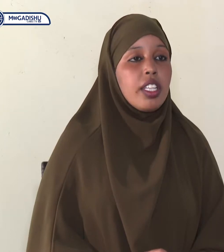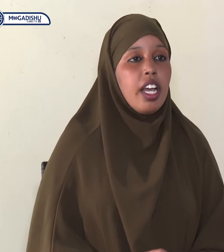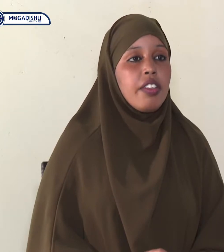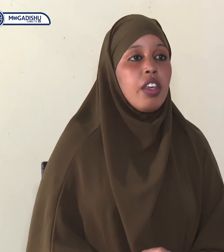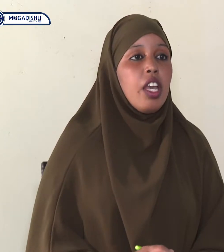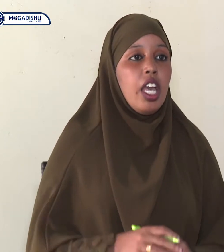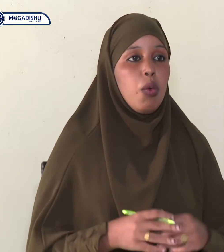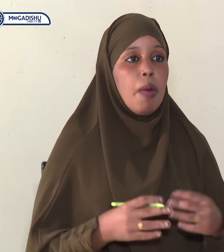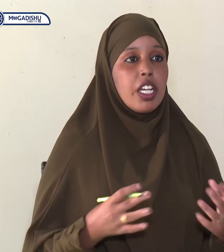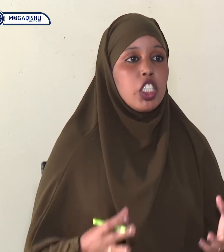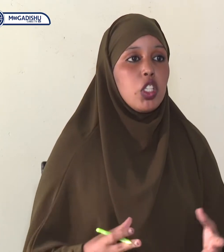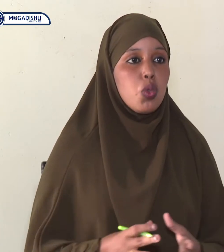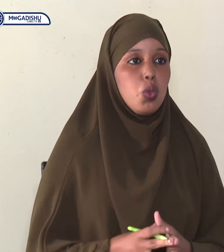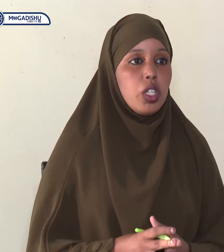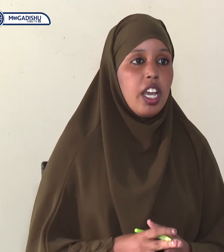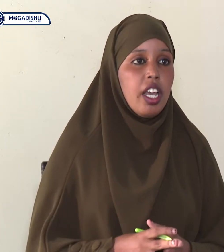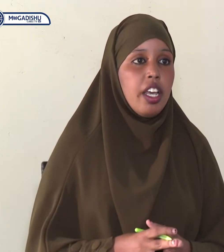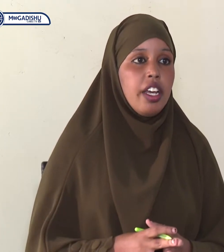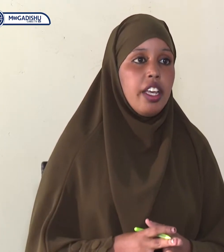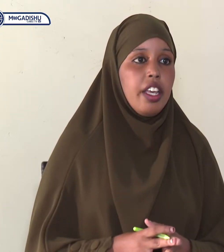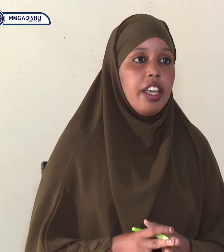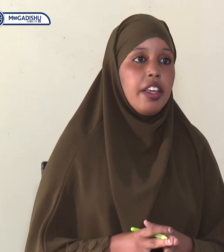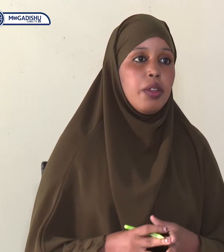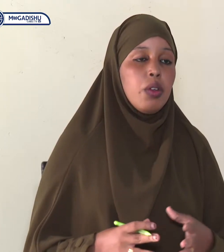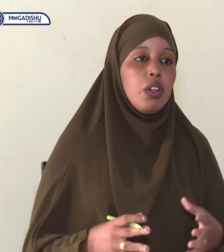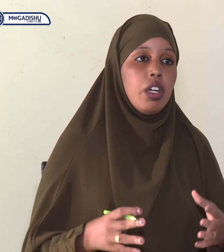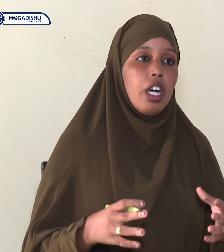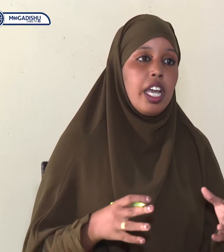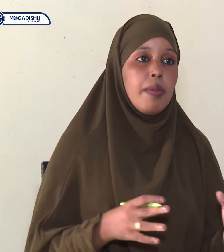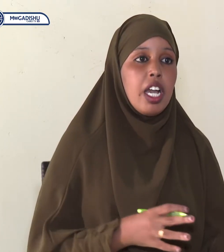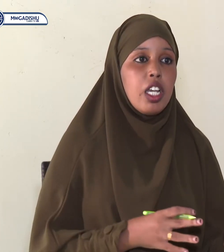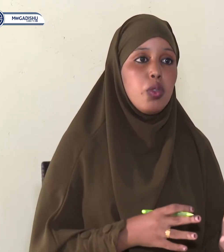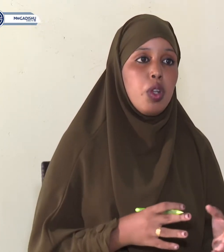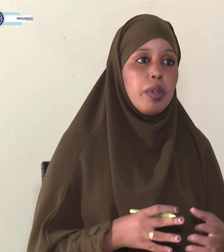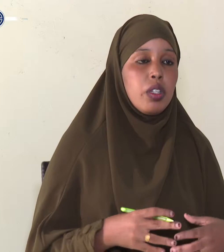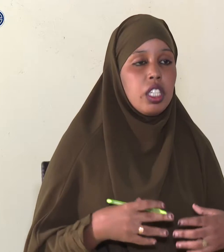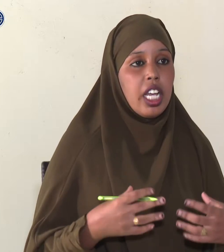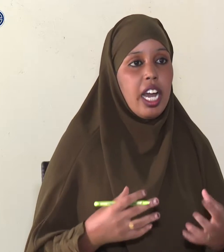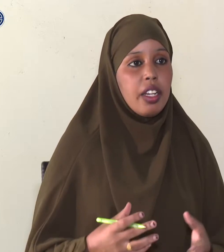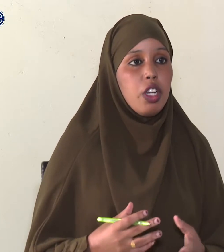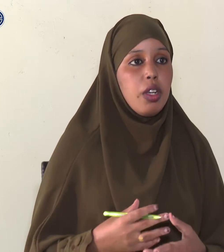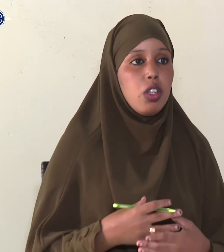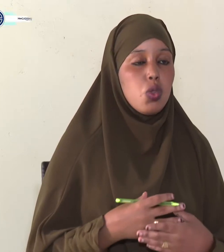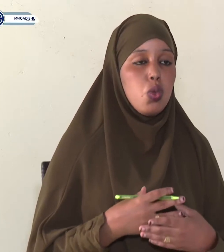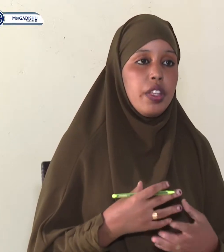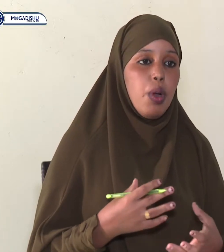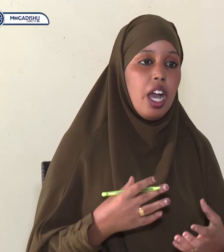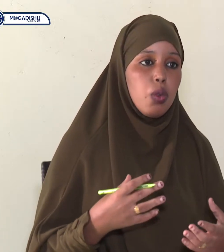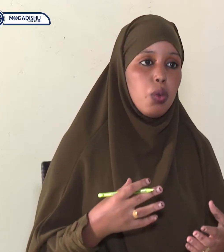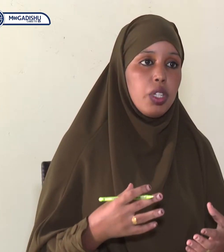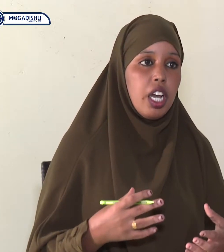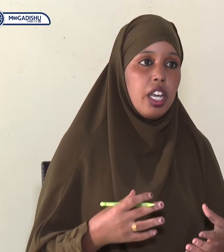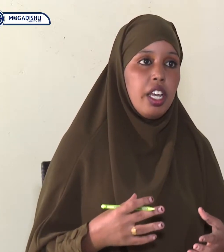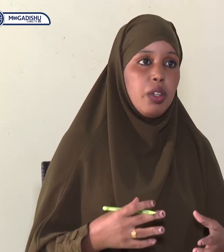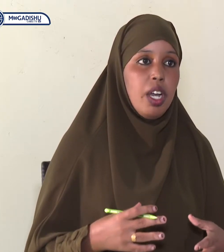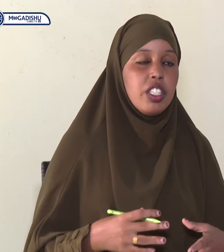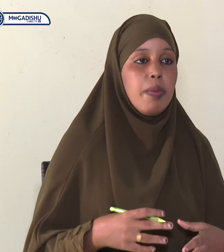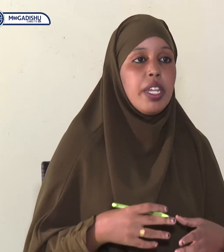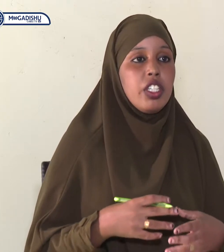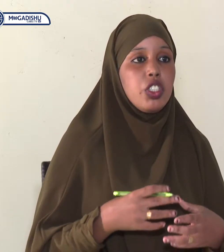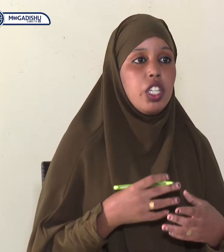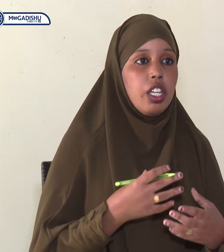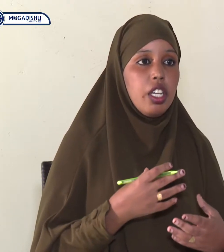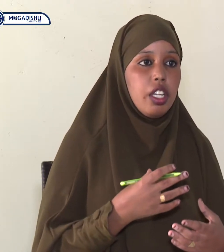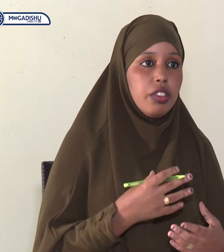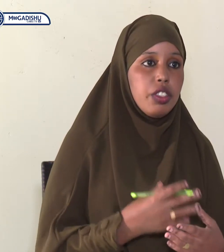kale waa tahay waxbarashada iskuulka qeybaha kala duwana barta dadka qaar iskuulada waxaa lagu dhigaa yani waxaa